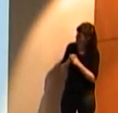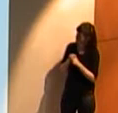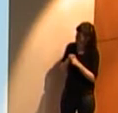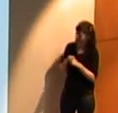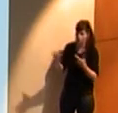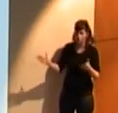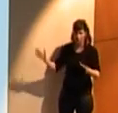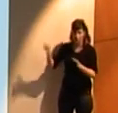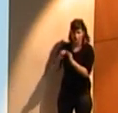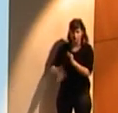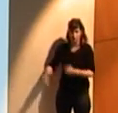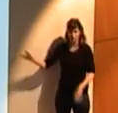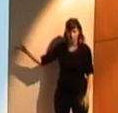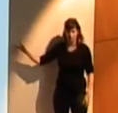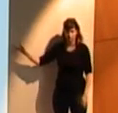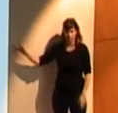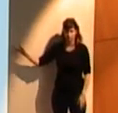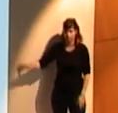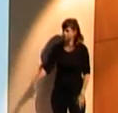Voilà, et donc là, le résultat concret,